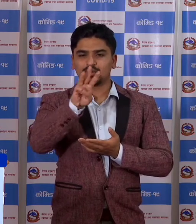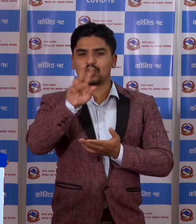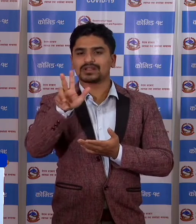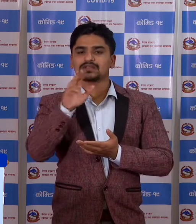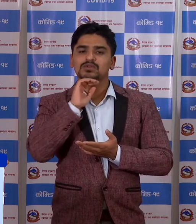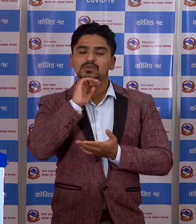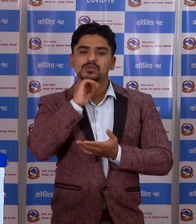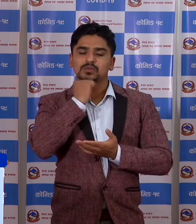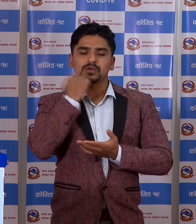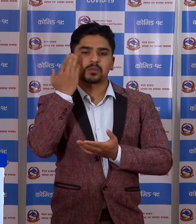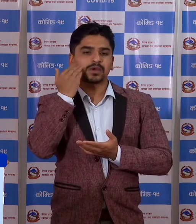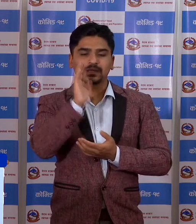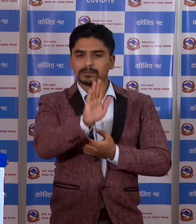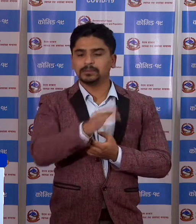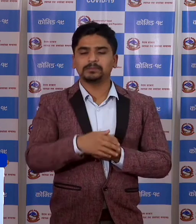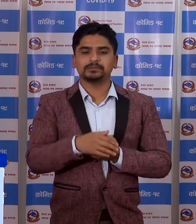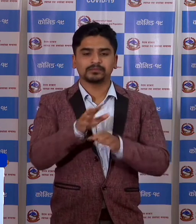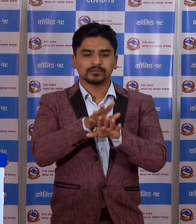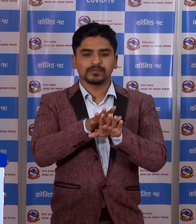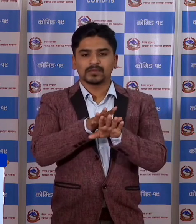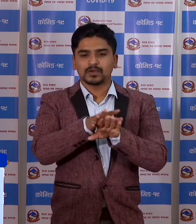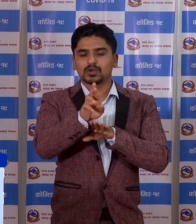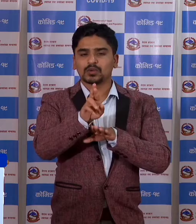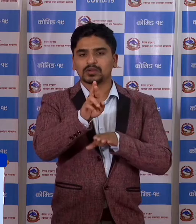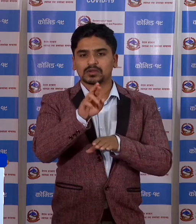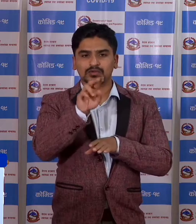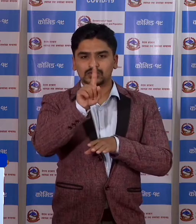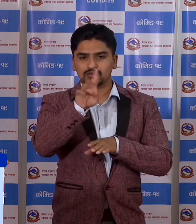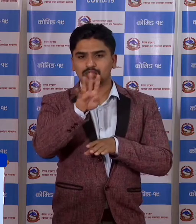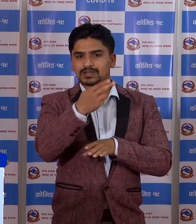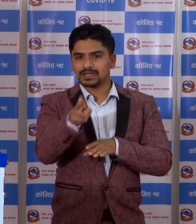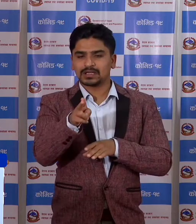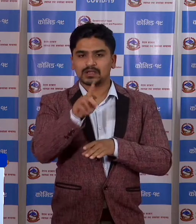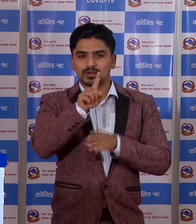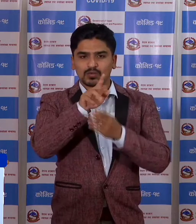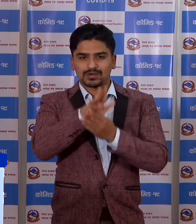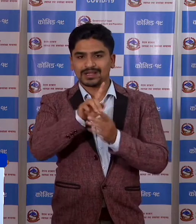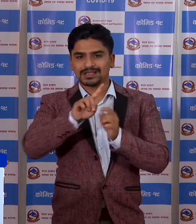31 र 38 वर्षीय महिलाहरू हुनुहुन्छ। त्यसै गरी रौतहट परौवाका 14 जना